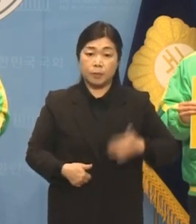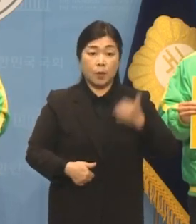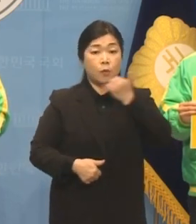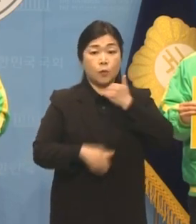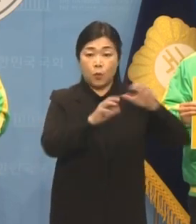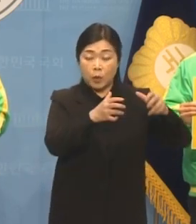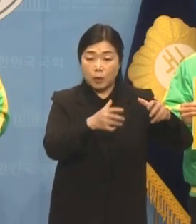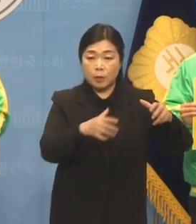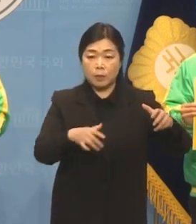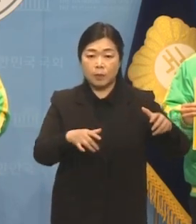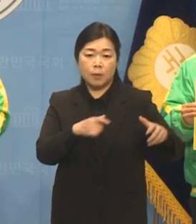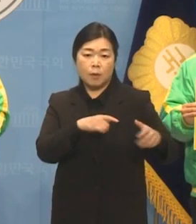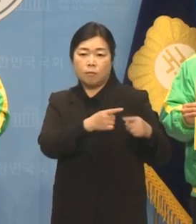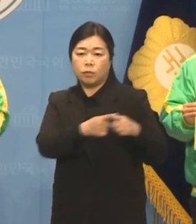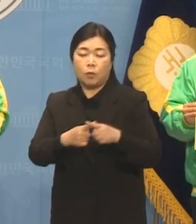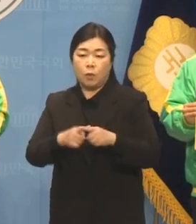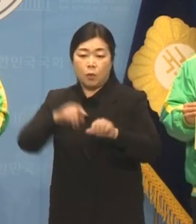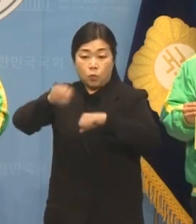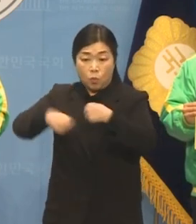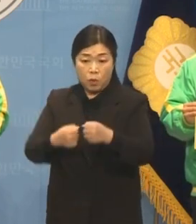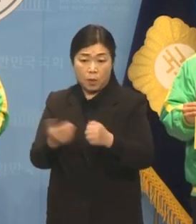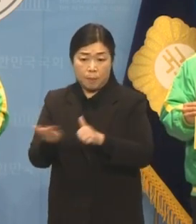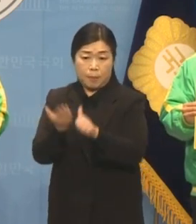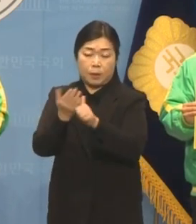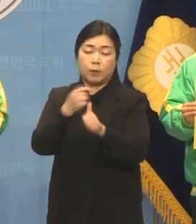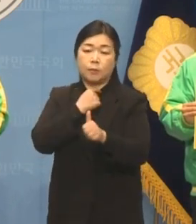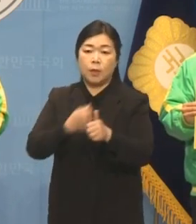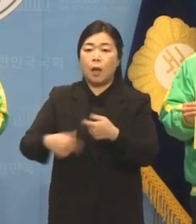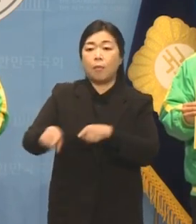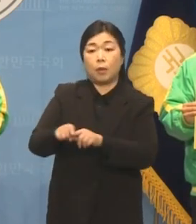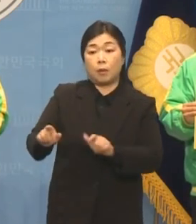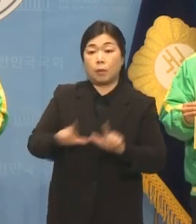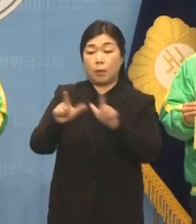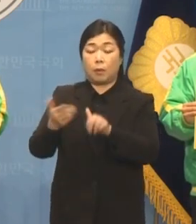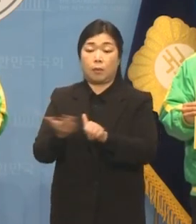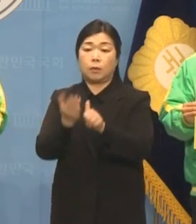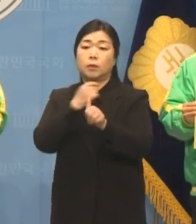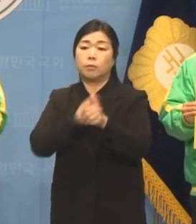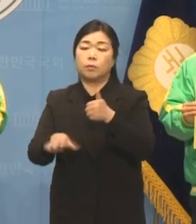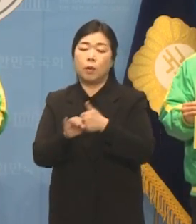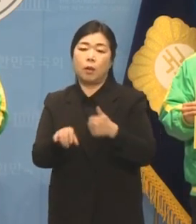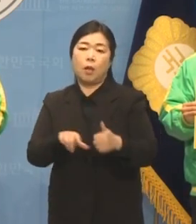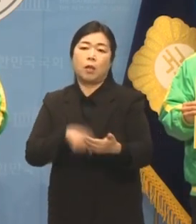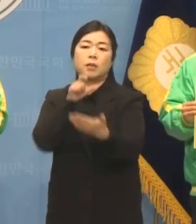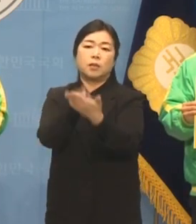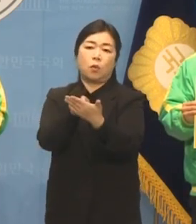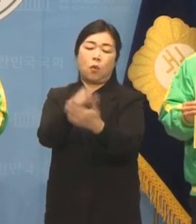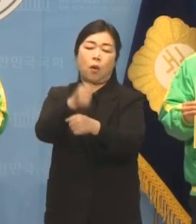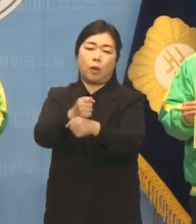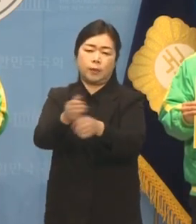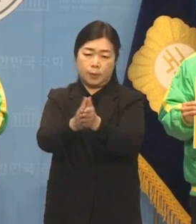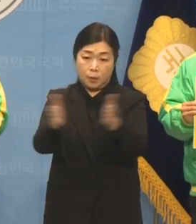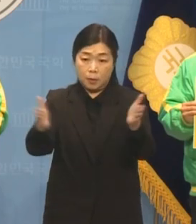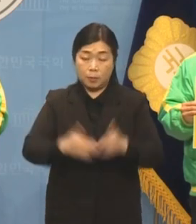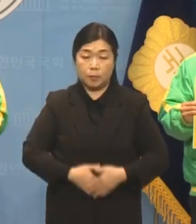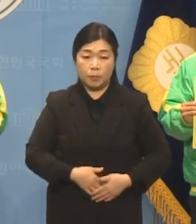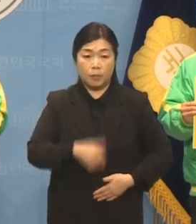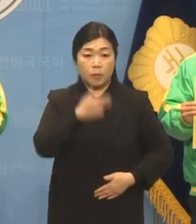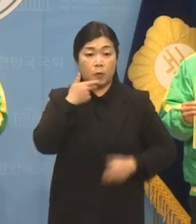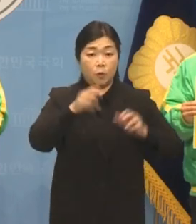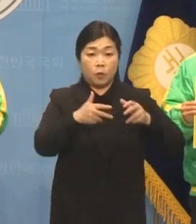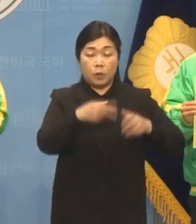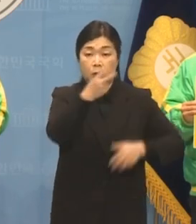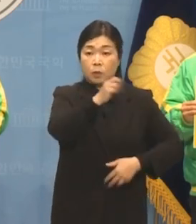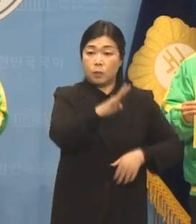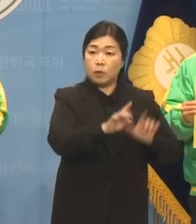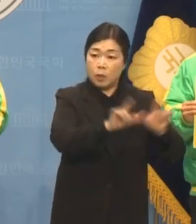반려동물 양육세를 통해 공공반려동물 의료체계의 재원으로 사용하고 있습니다. 영국은 2020년 4월 루시법을